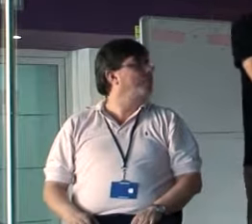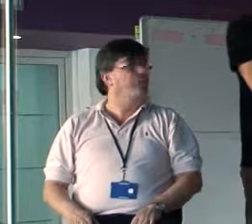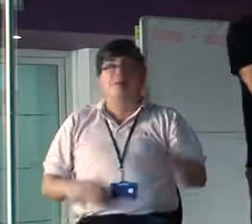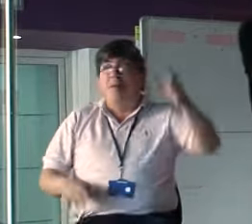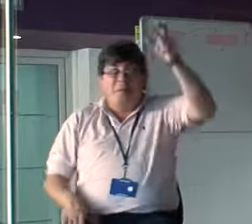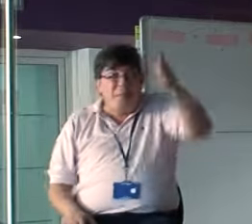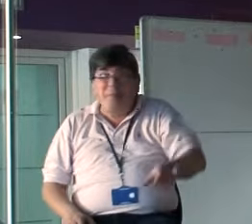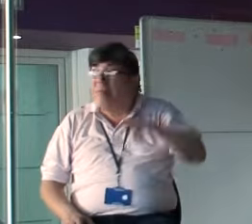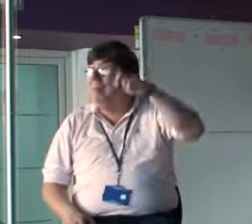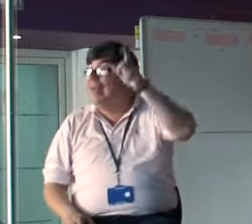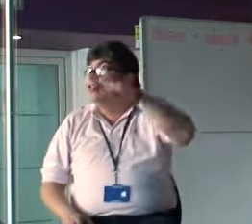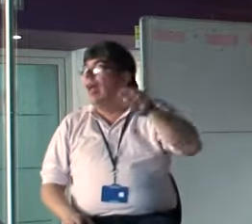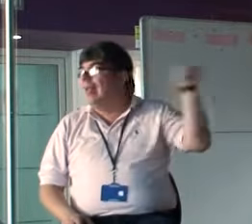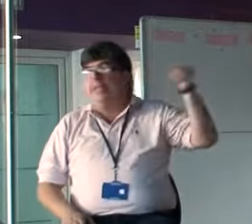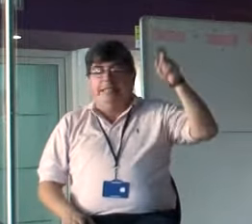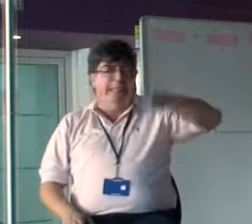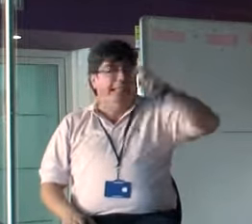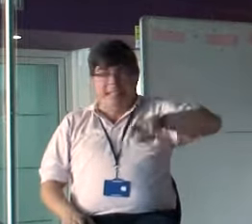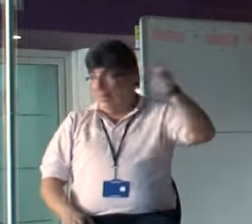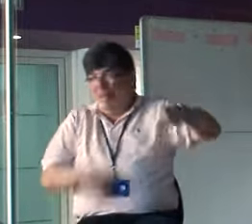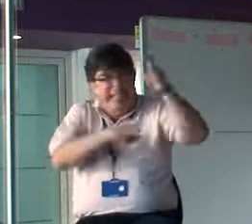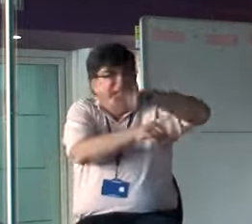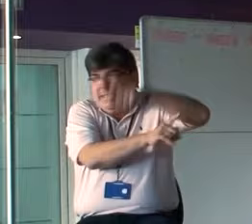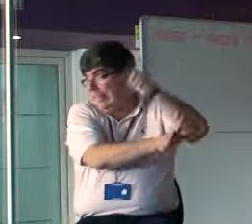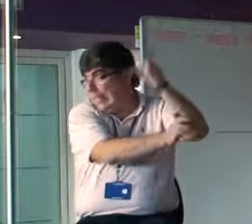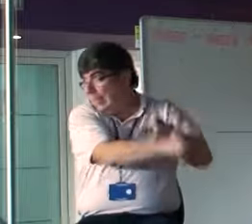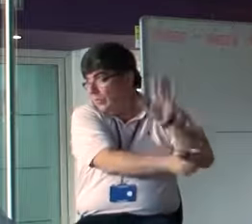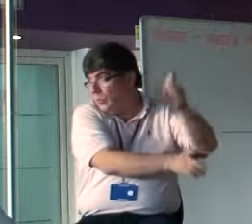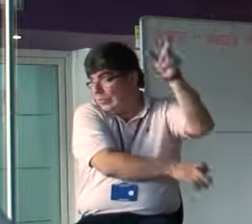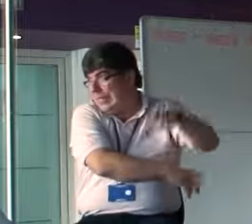Entonces el personaje tiene una necesidad.